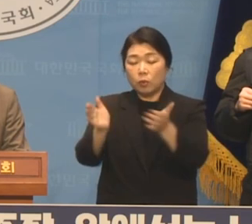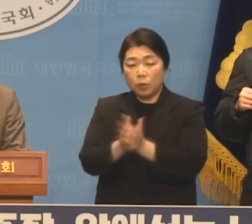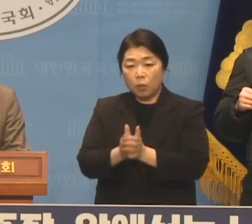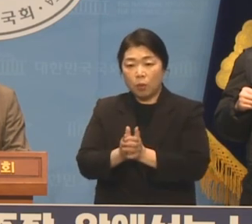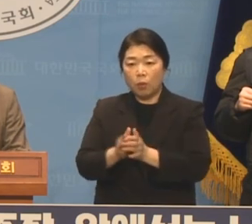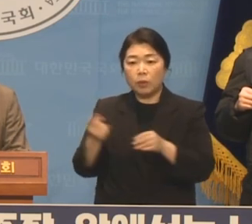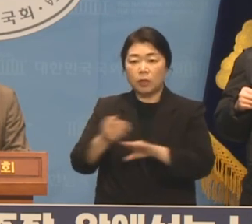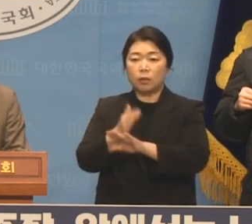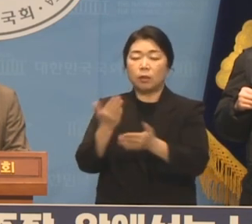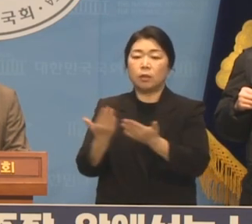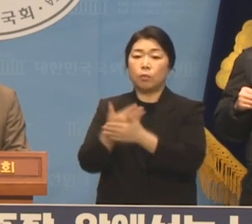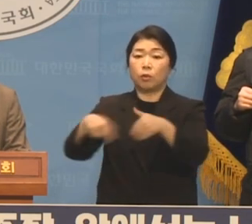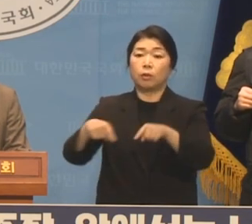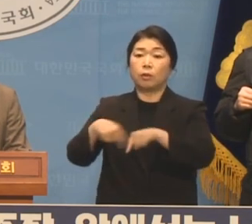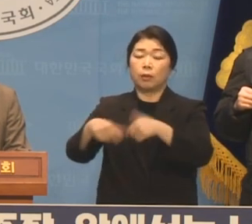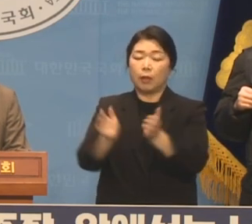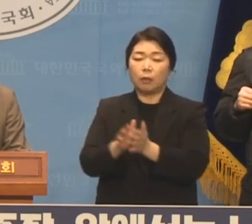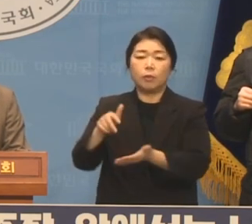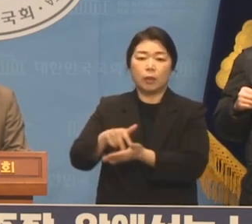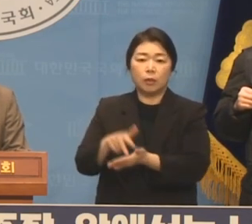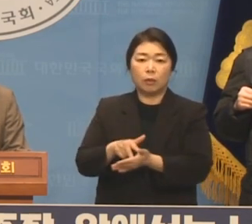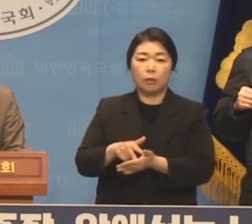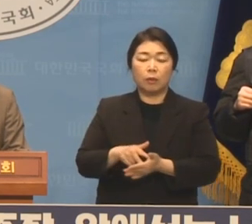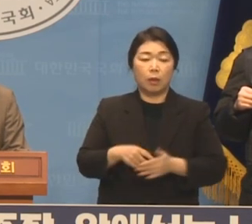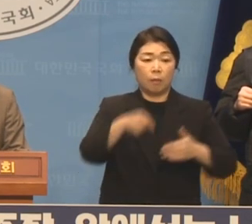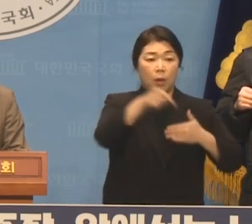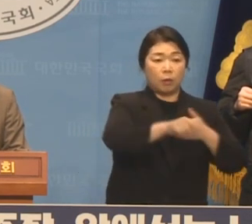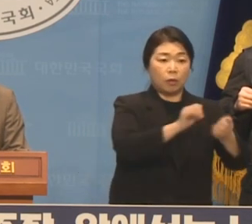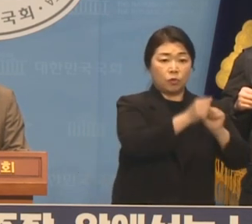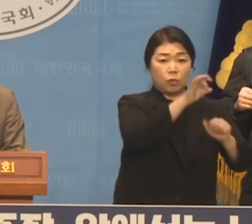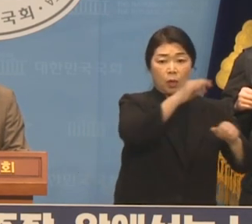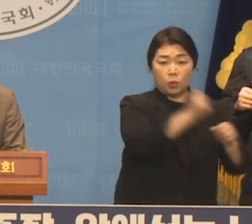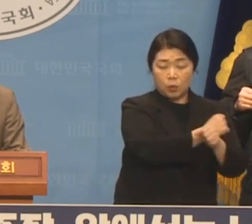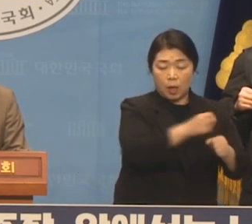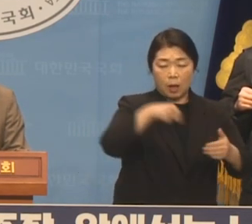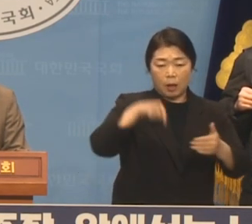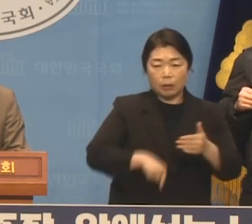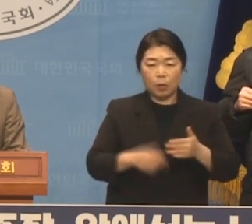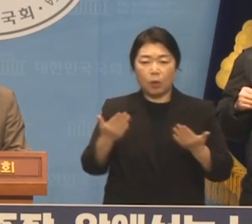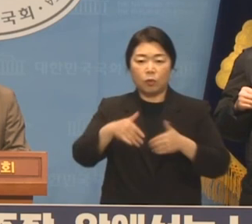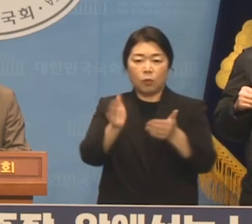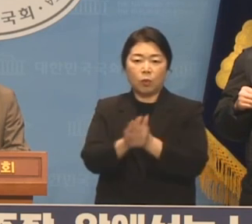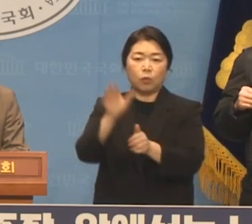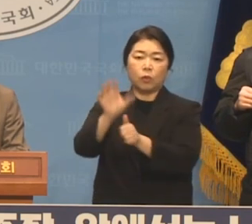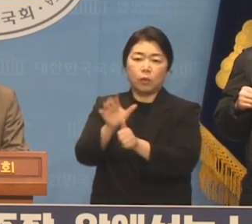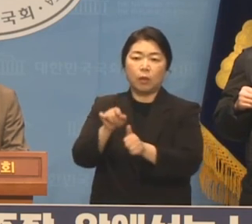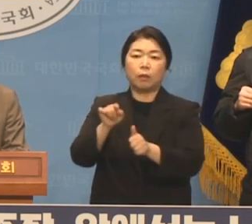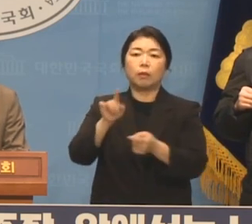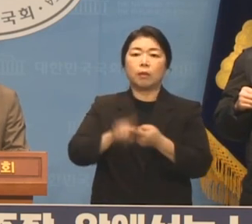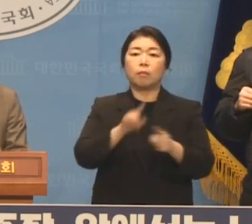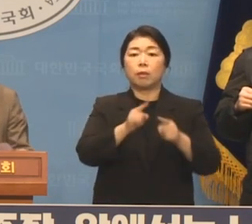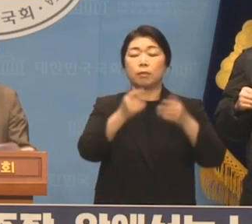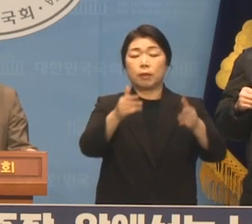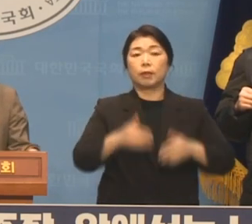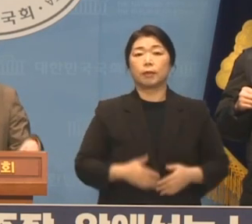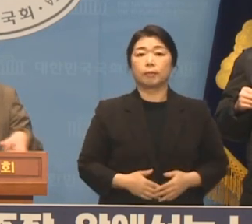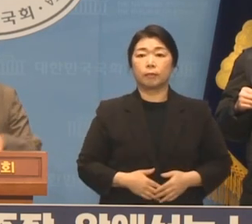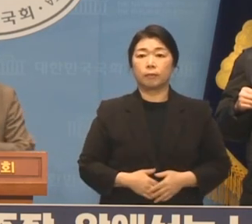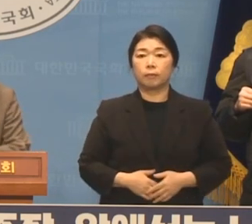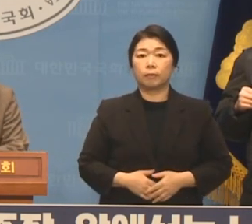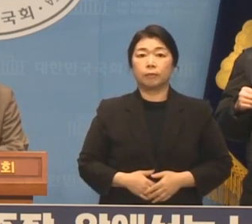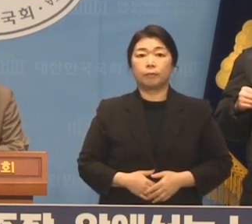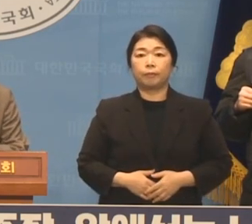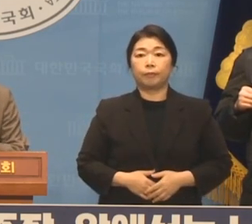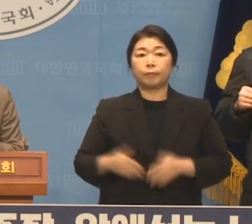조작, 안에서는 노조 탄압, 노조 탄압 불량 기업 도이치모터스 규탄 기자회견을 열고자 합니다.